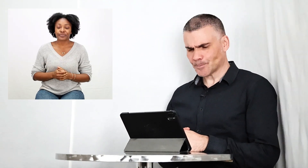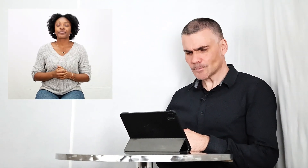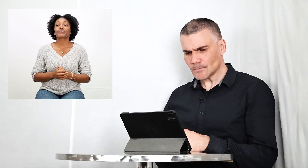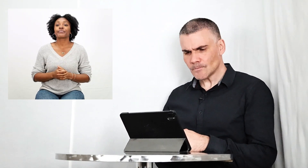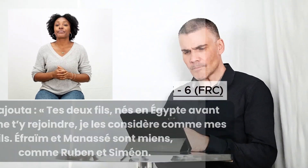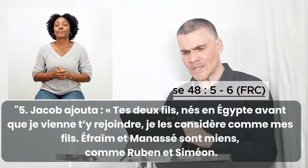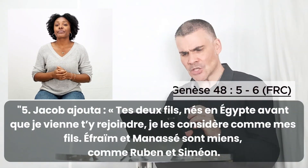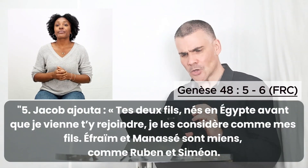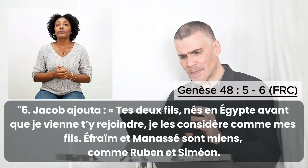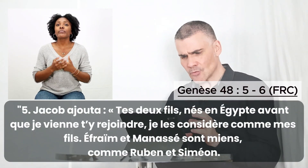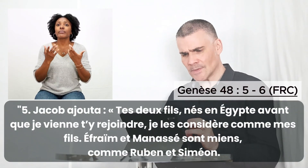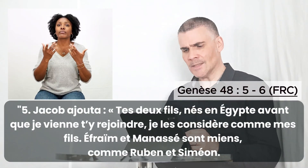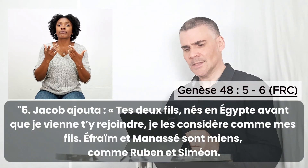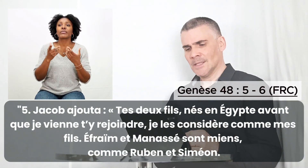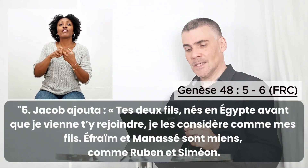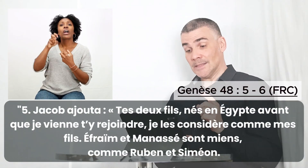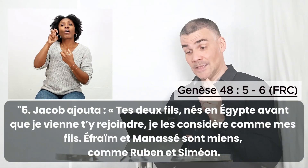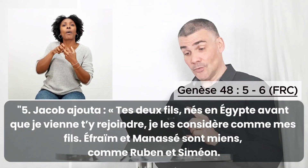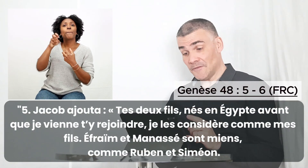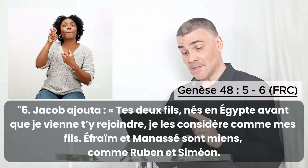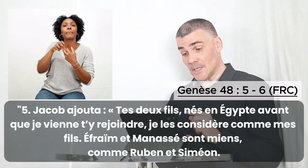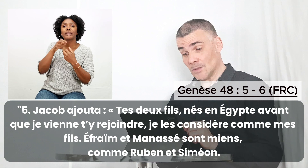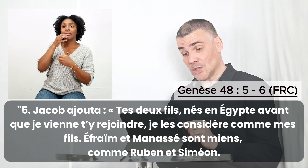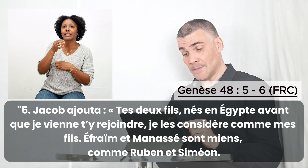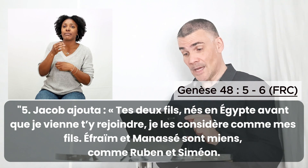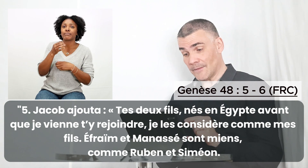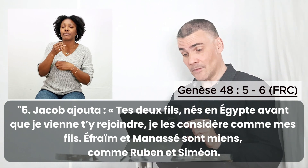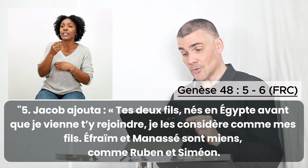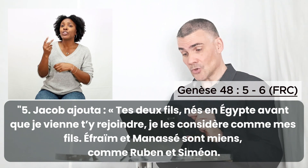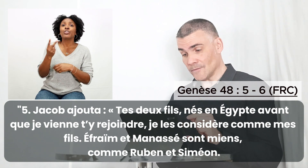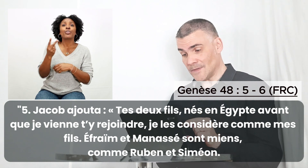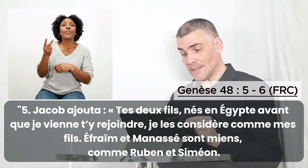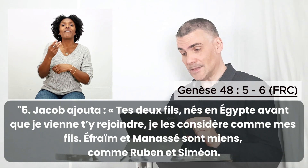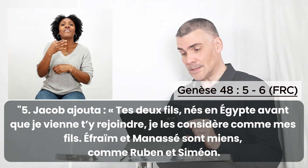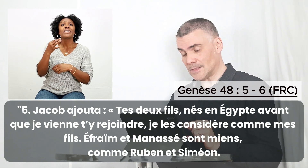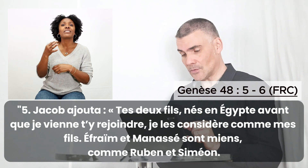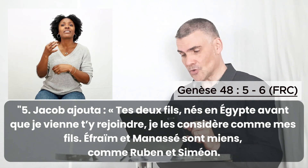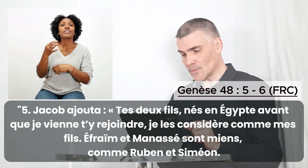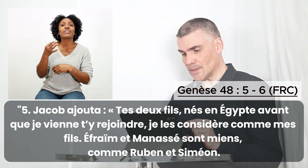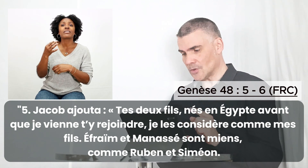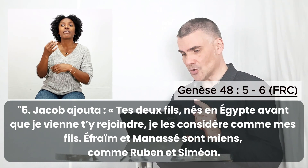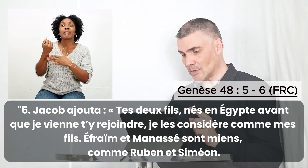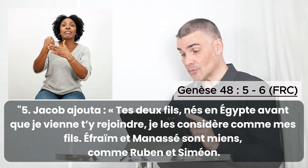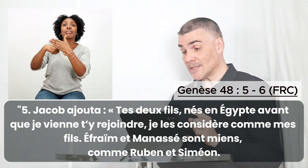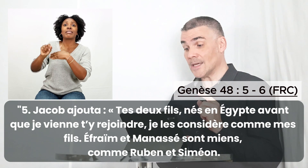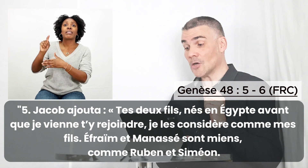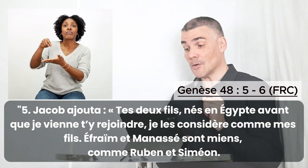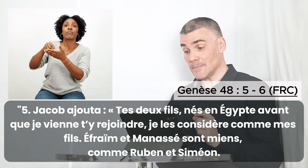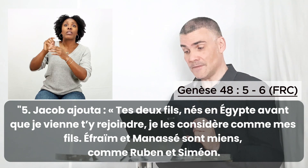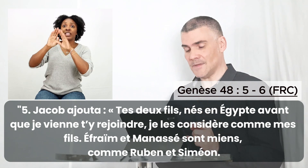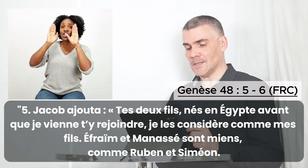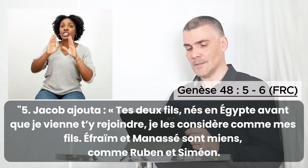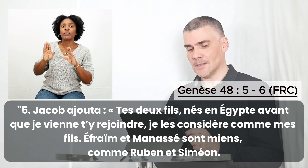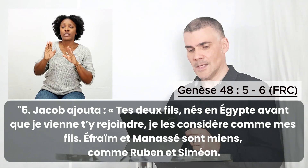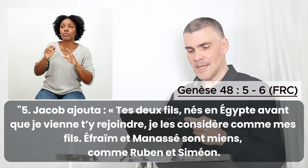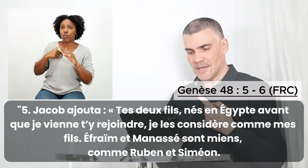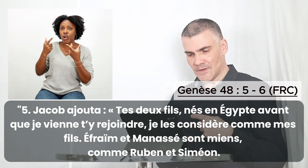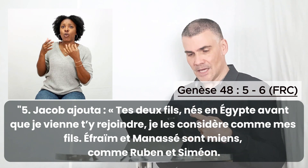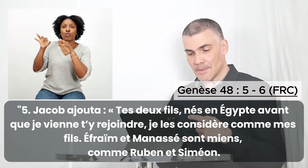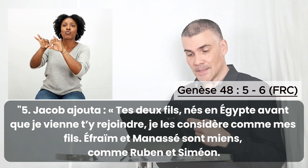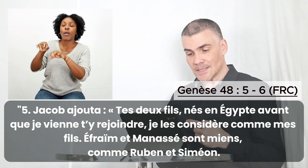6. Jacob ajouta, « Tes deux fils nés en Égypte avant que je vienne t'y rejoindre, je les considère comme mes